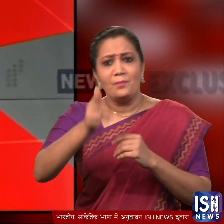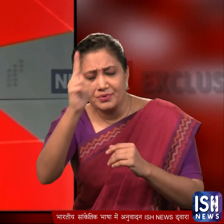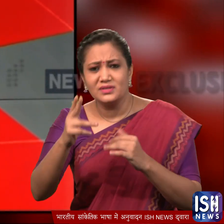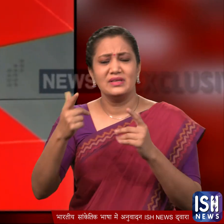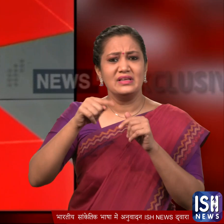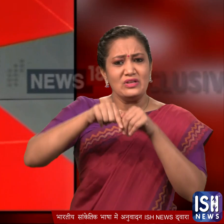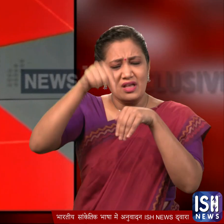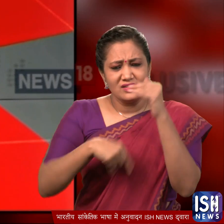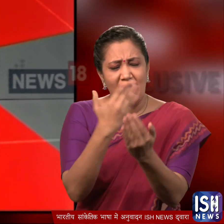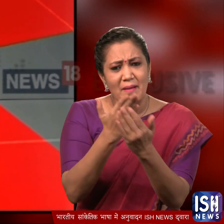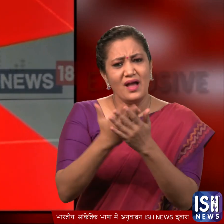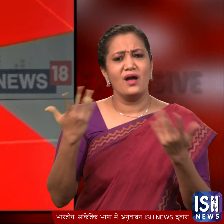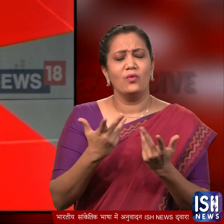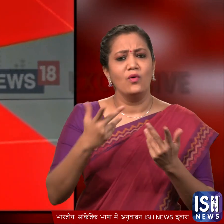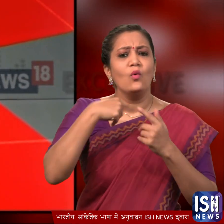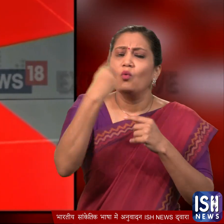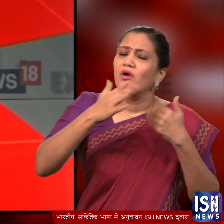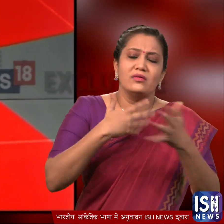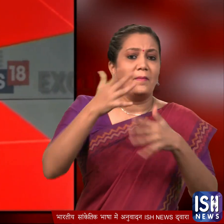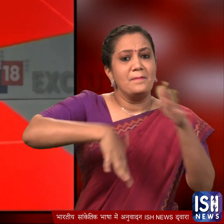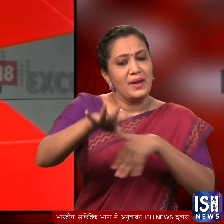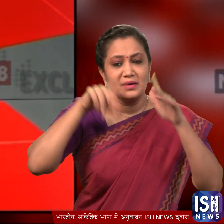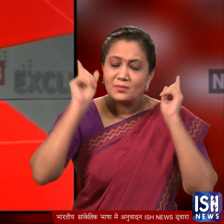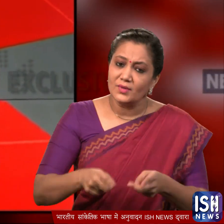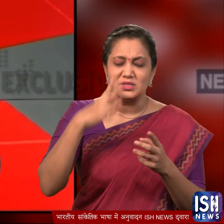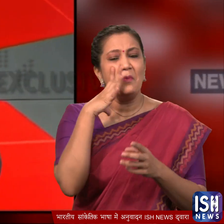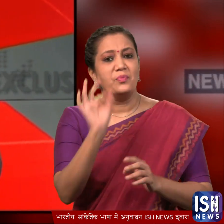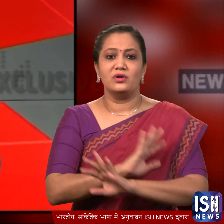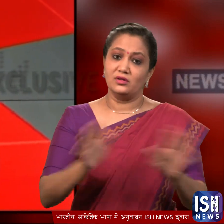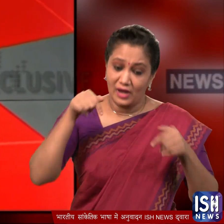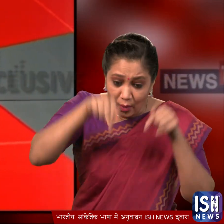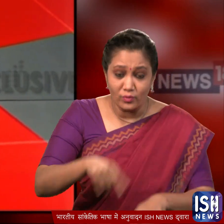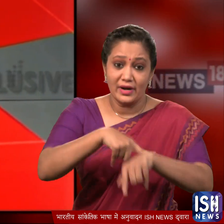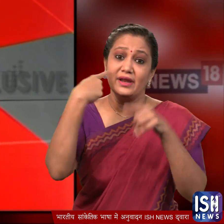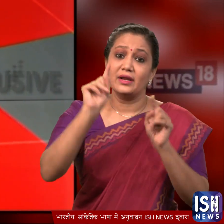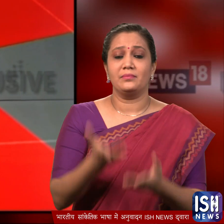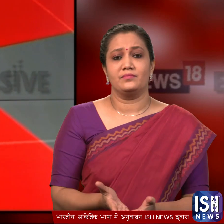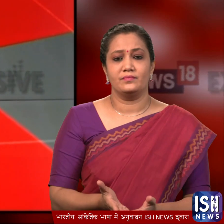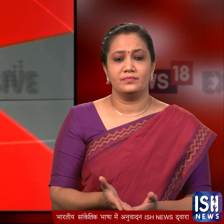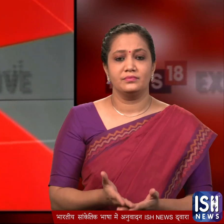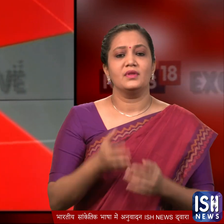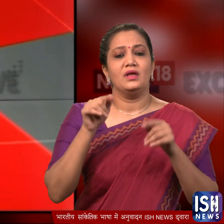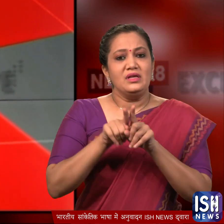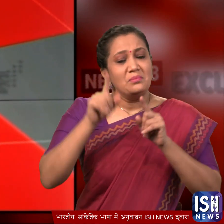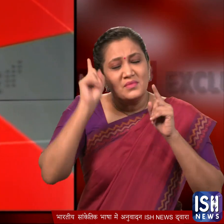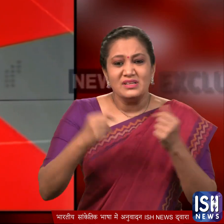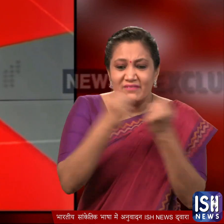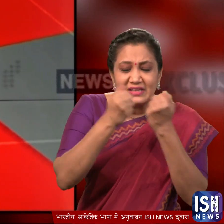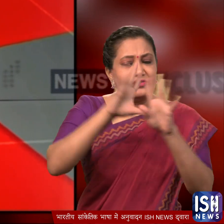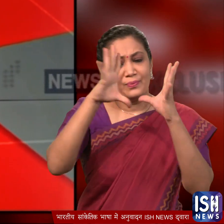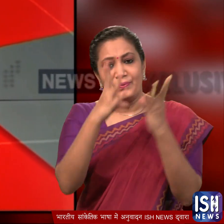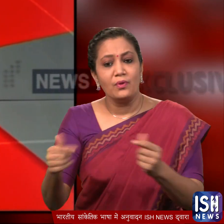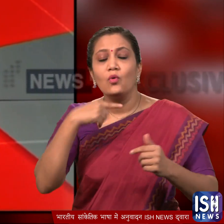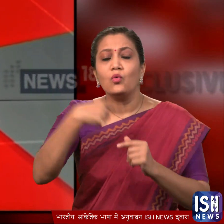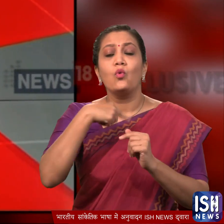पर वोट हथियाने की साजिश चाहे जो भी रच रहा हो, उसको जवाब देने का सही मौका यही है। हिंसा की राजनीति को मिट्टी में मिला देने